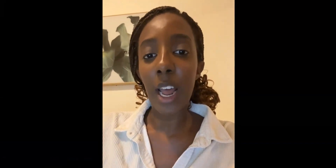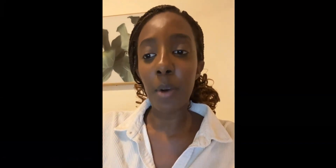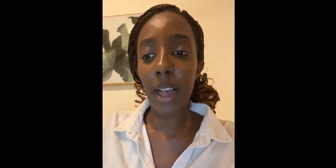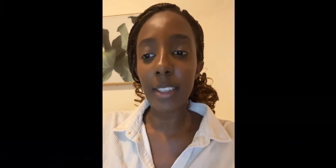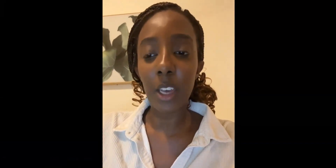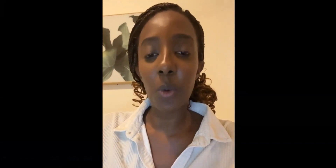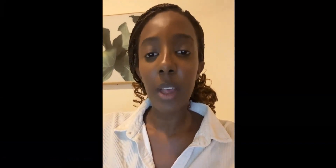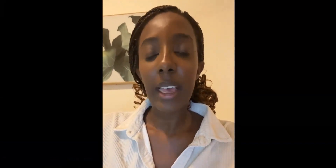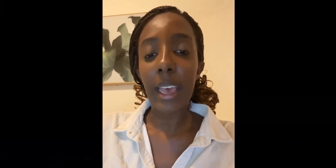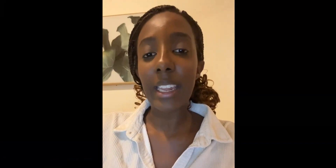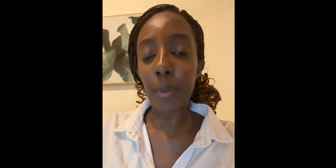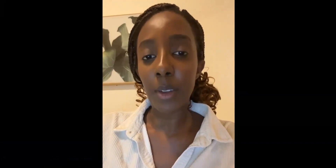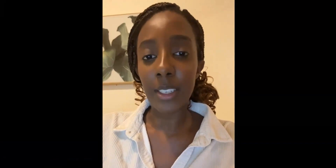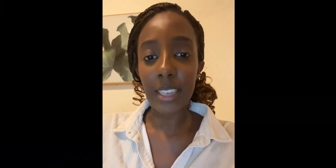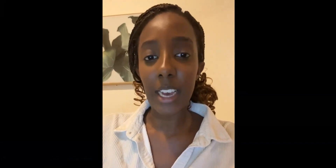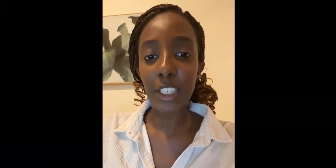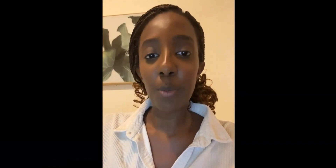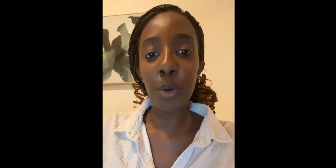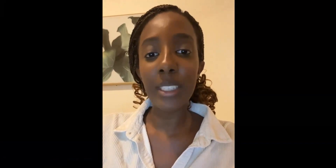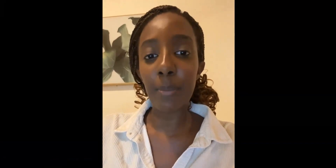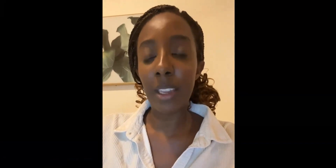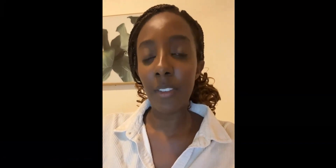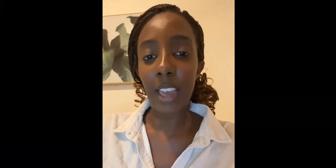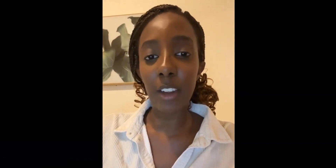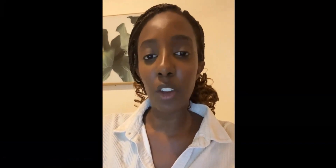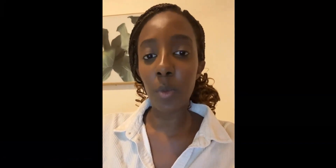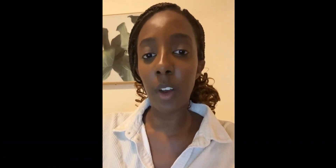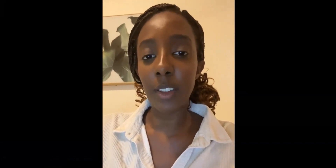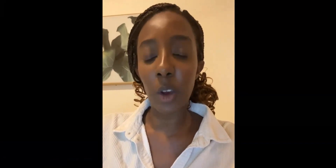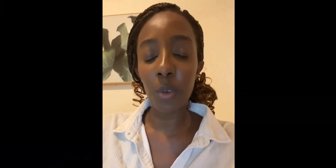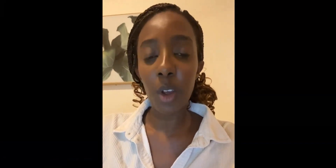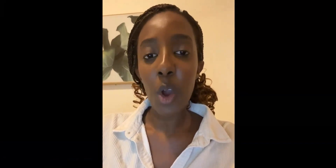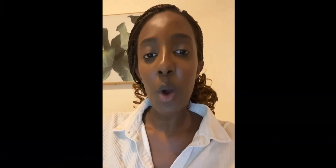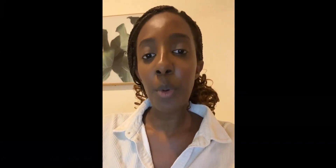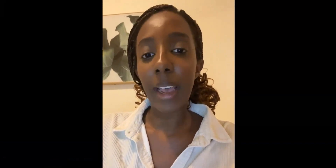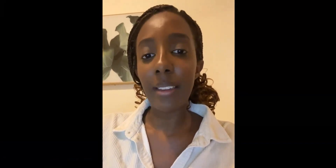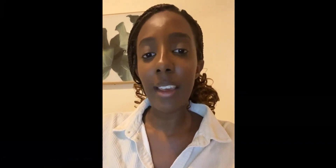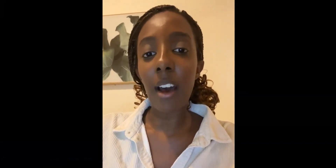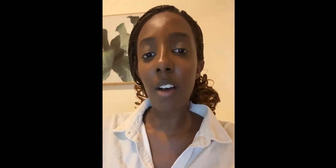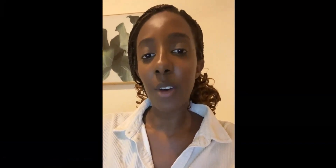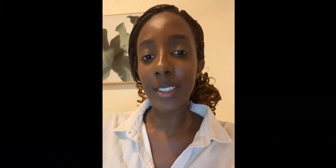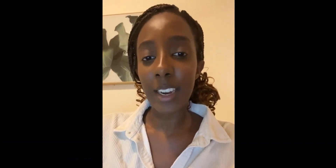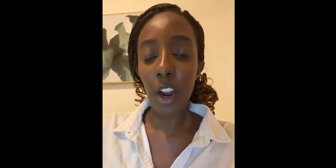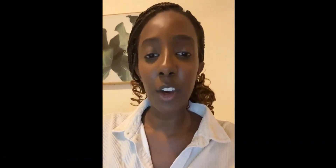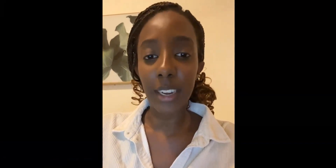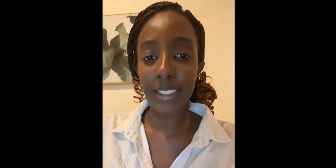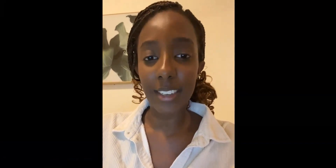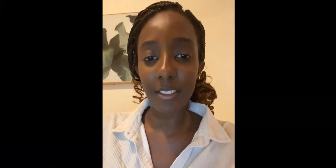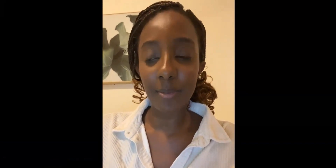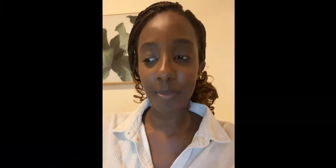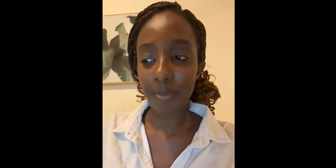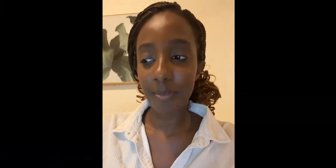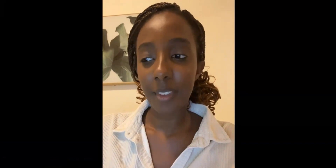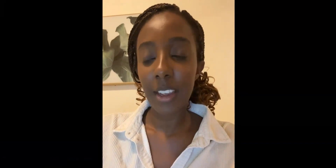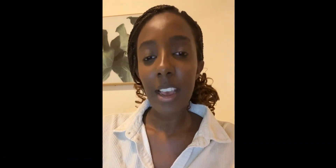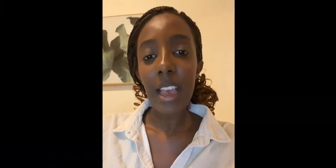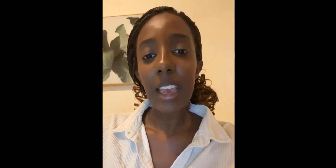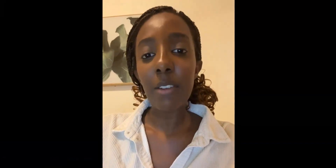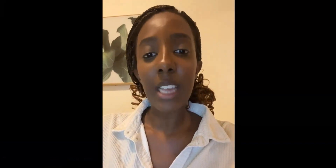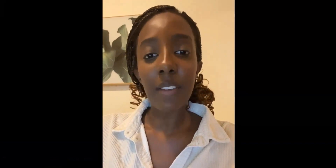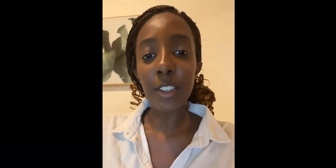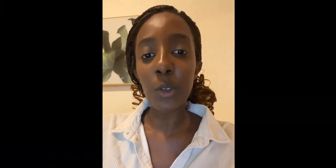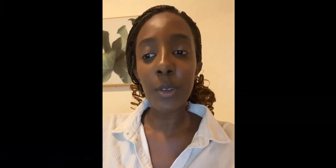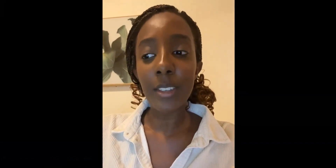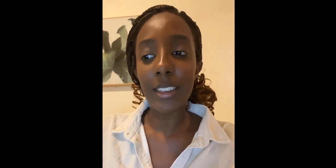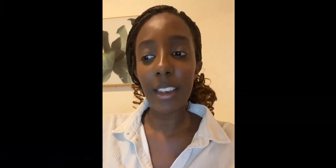opportunités de collaboration et d'apprentissage pour ces bénéficiaires de subventions pour aider à renforcer leur collectif.